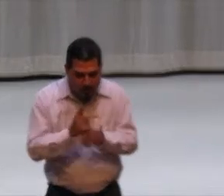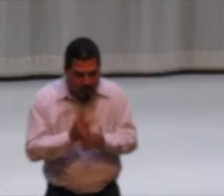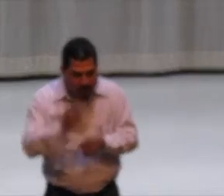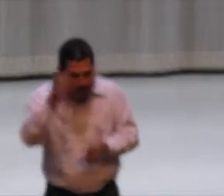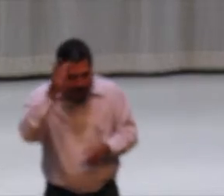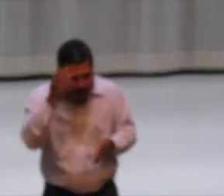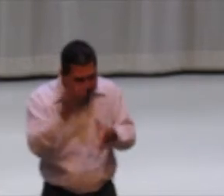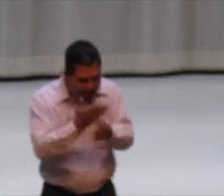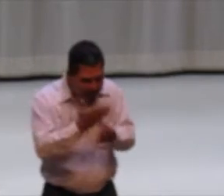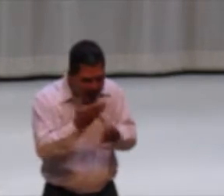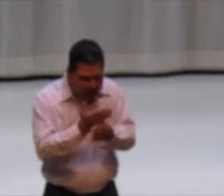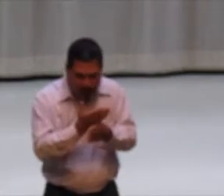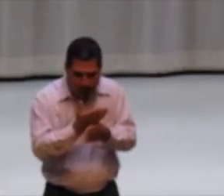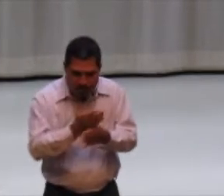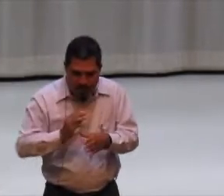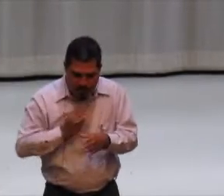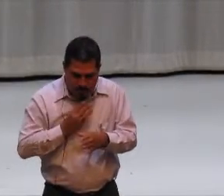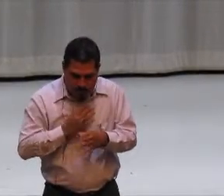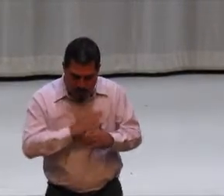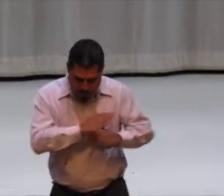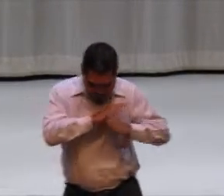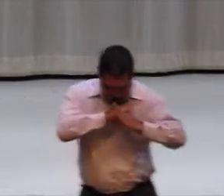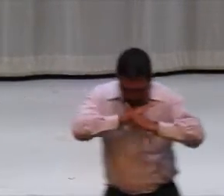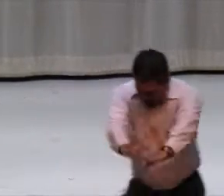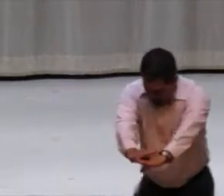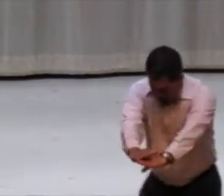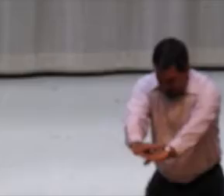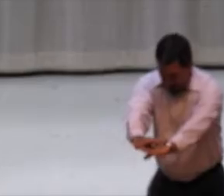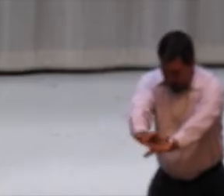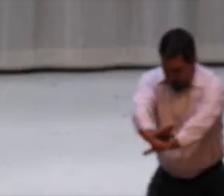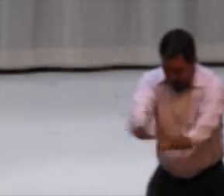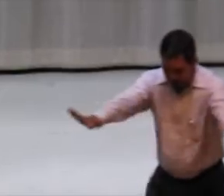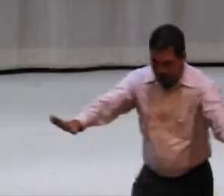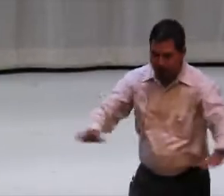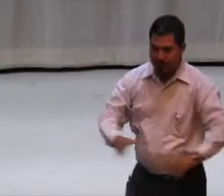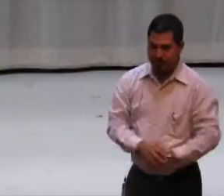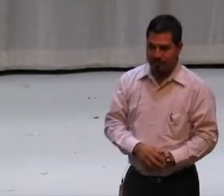Cuidando, si Satanás quiere molestarnos, nosotros no.